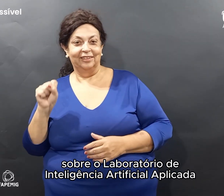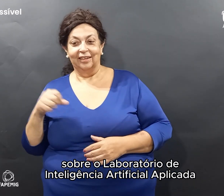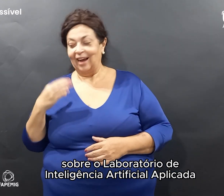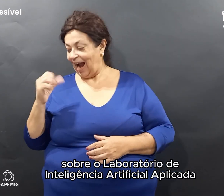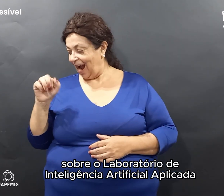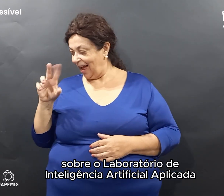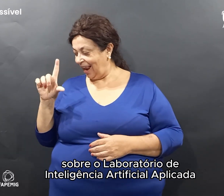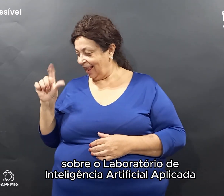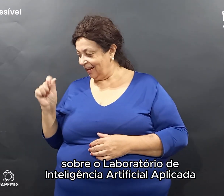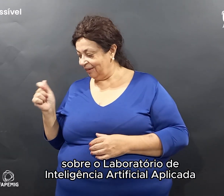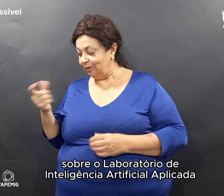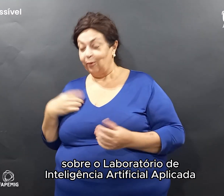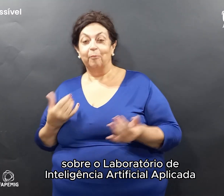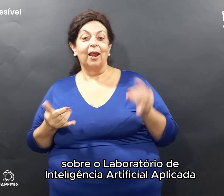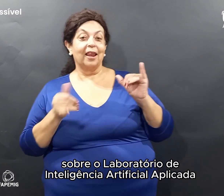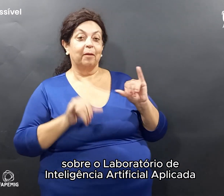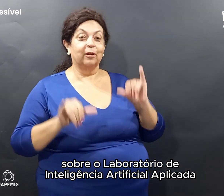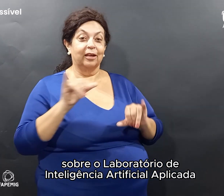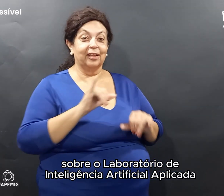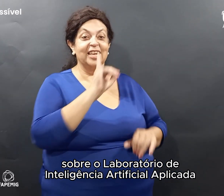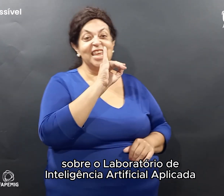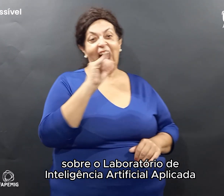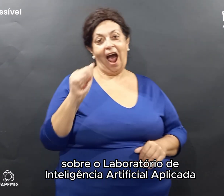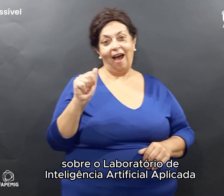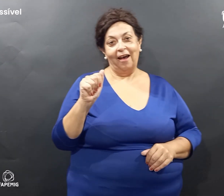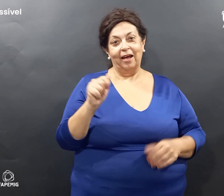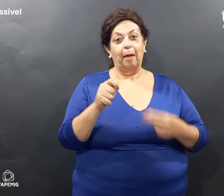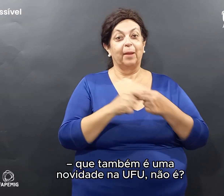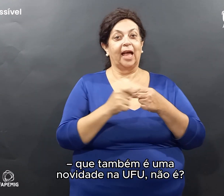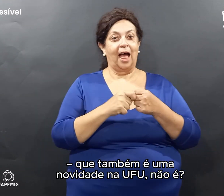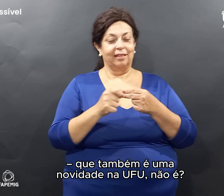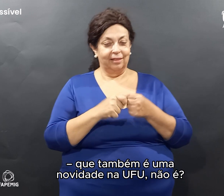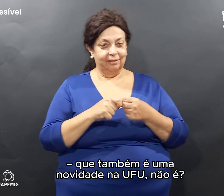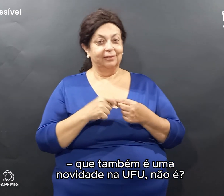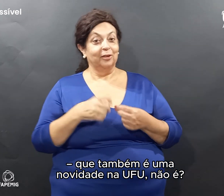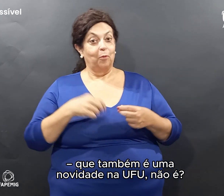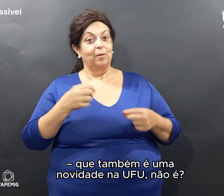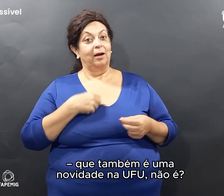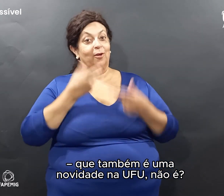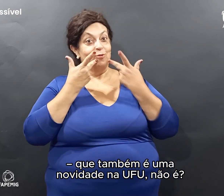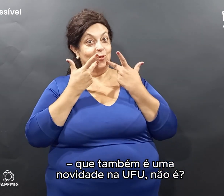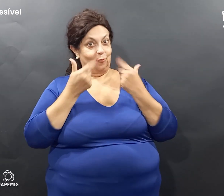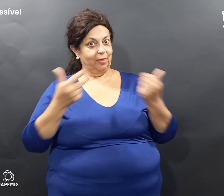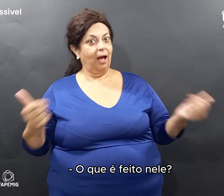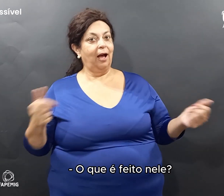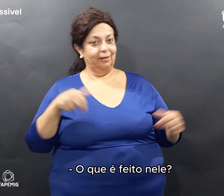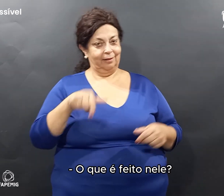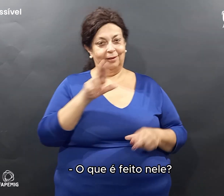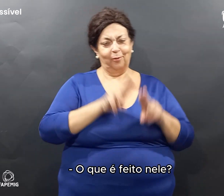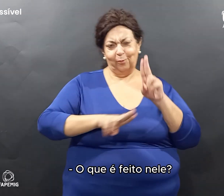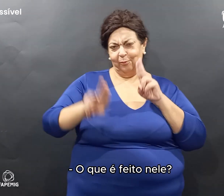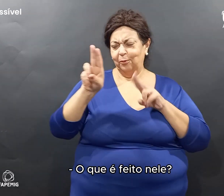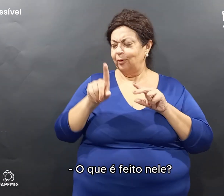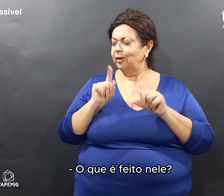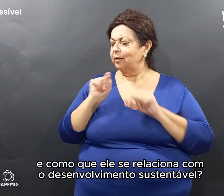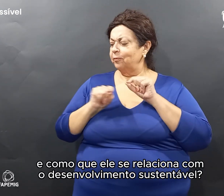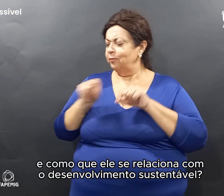sobre o Laboratório de Inteligência Artificial Aplicada, que também é uma novidade na UFO, né? O que é feito nele,